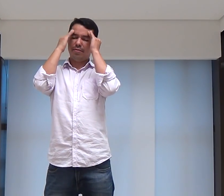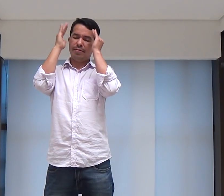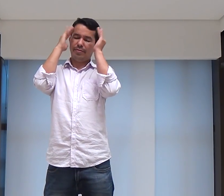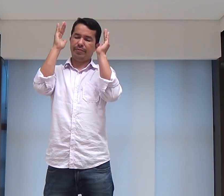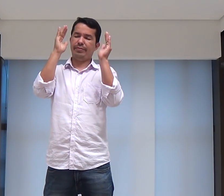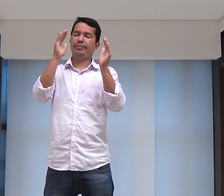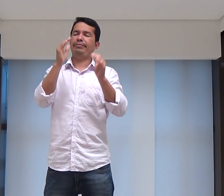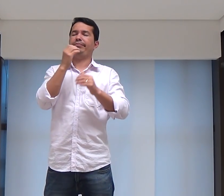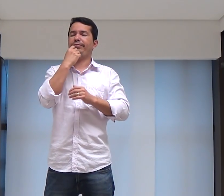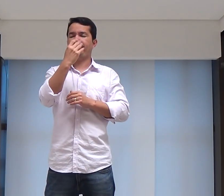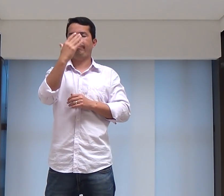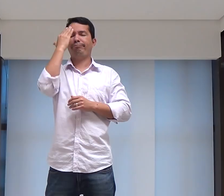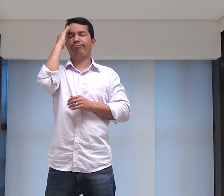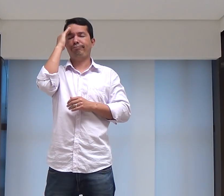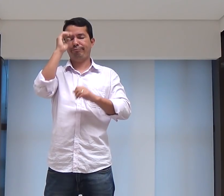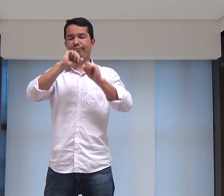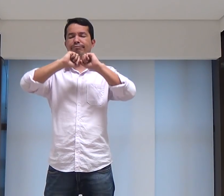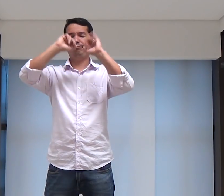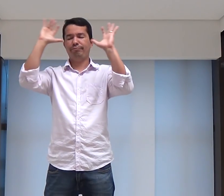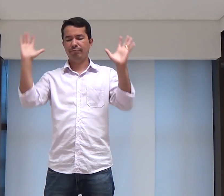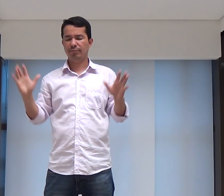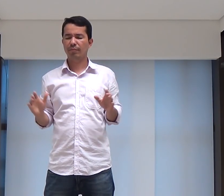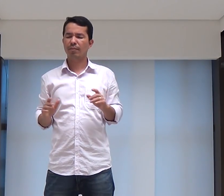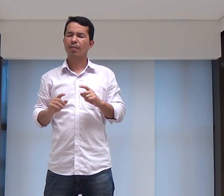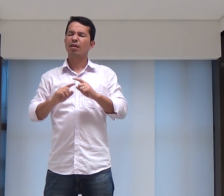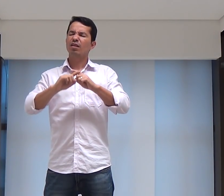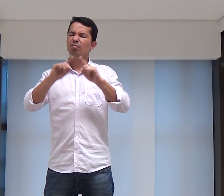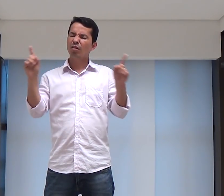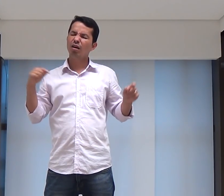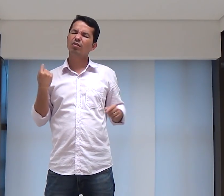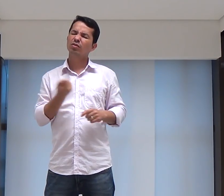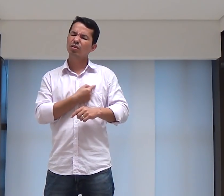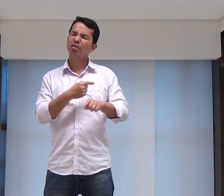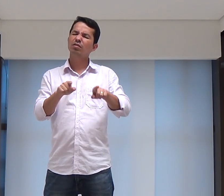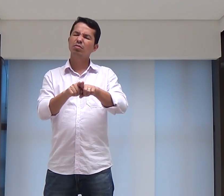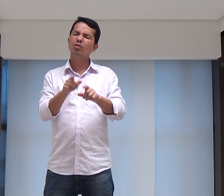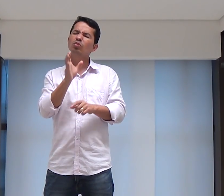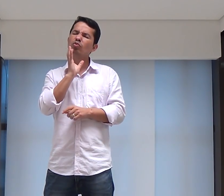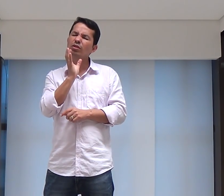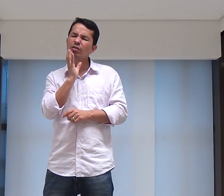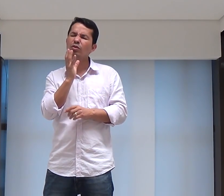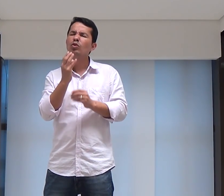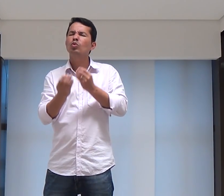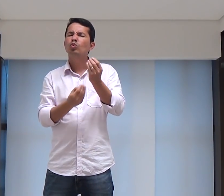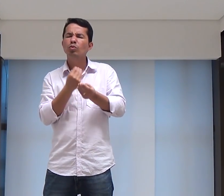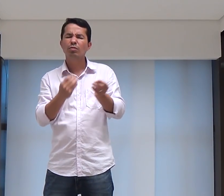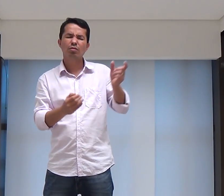nossas casas, que nós possamos ler o texto e entender melhor o que nós aprendemos aqui.